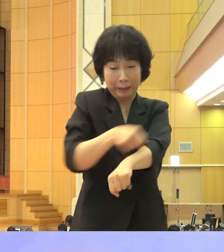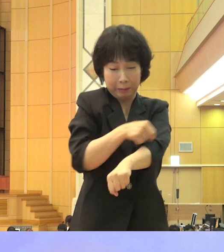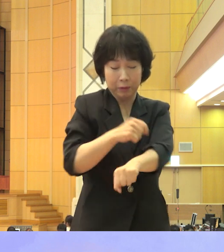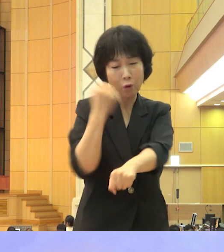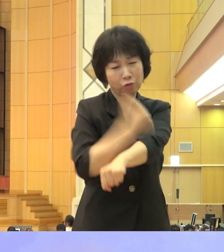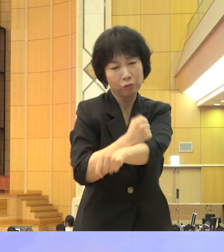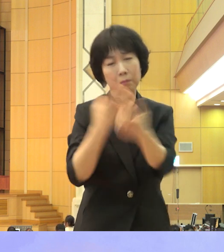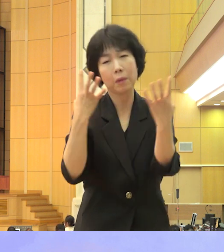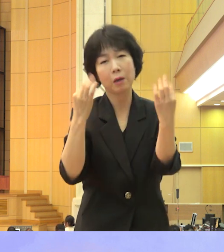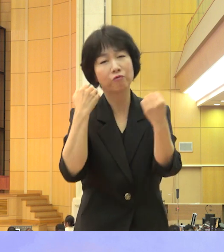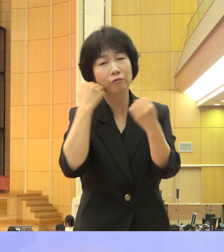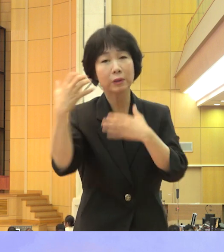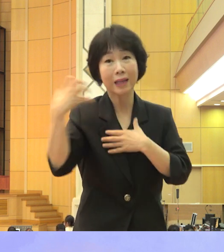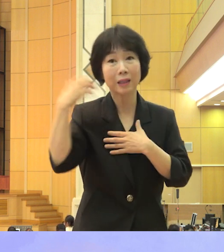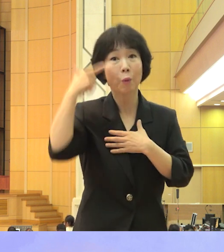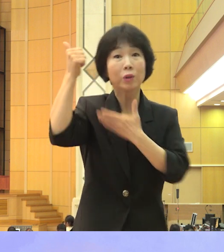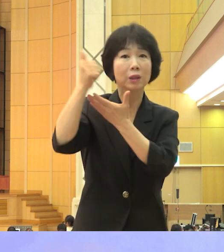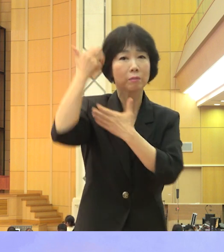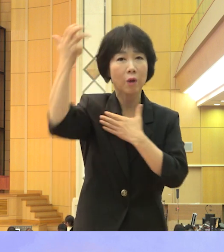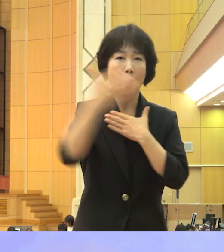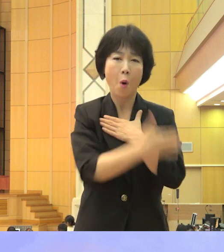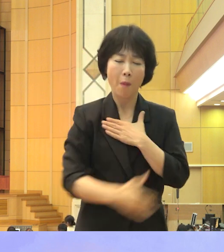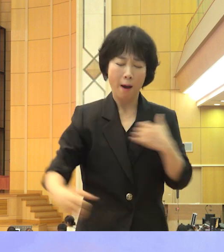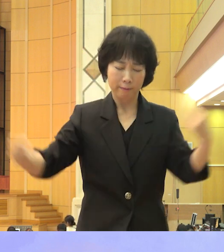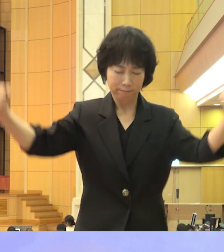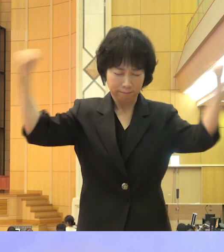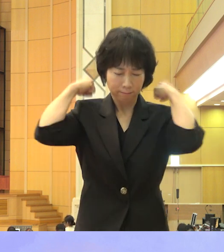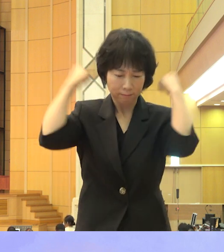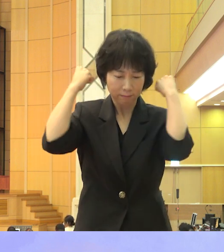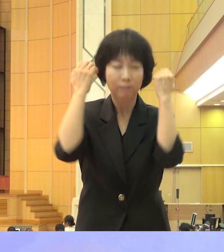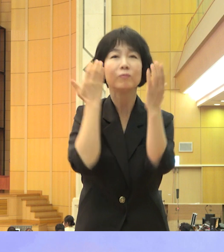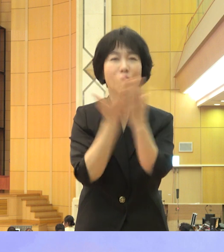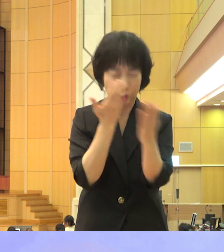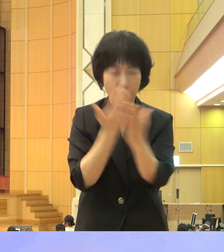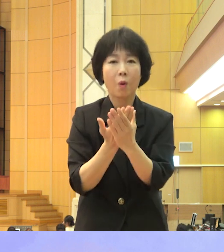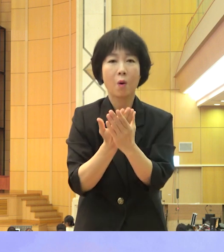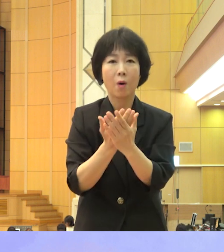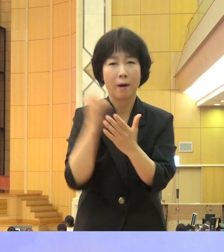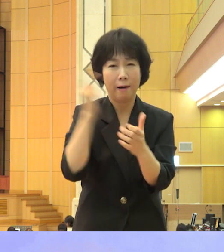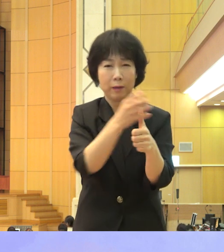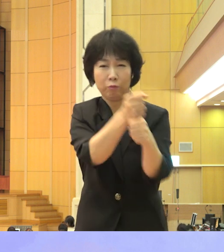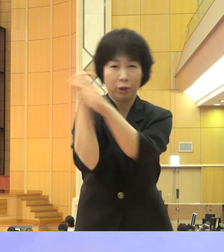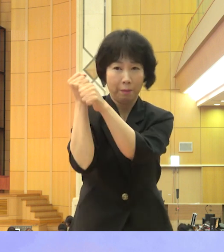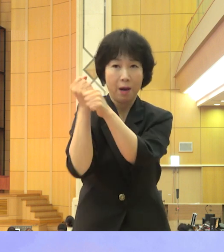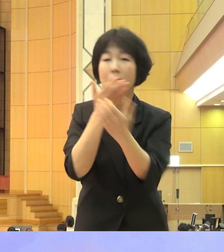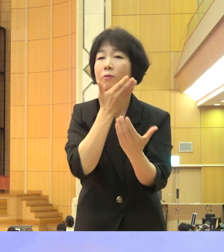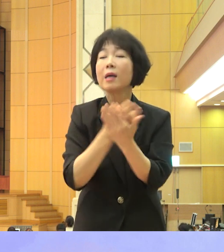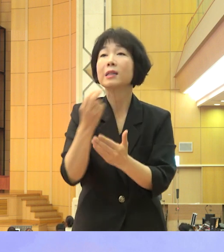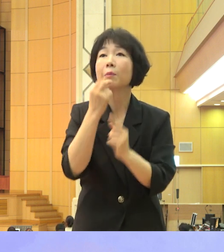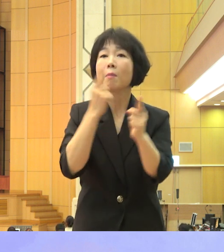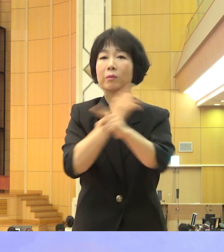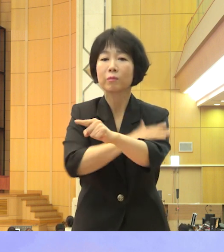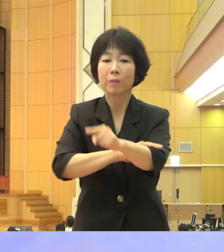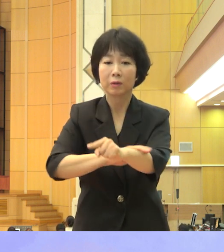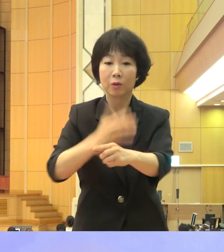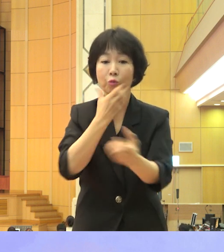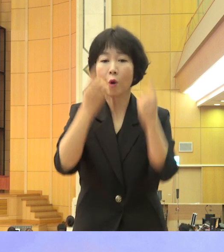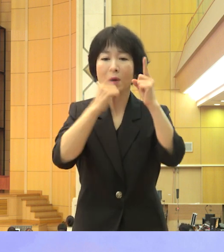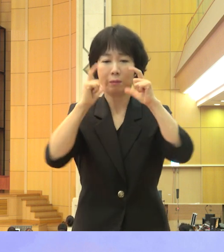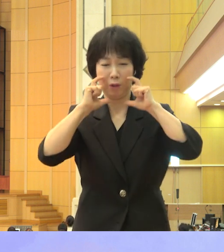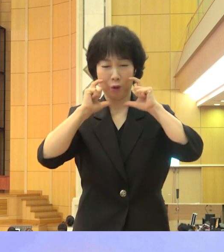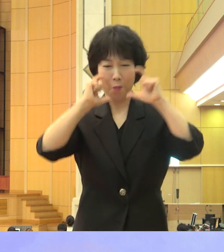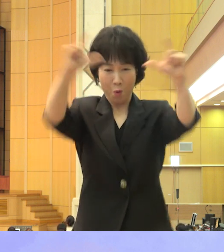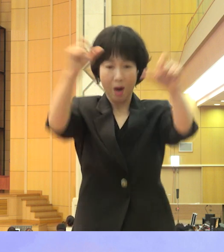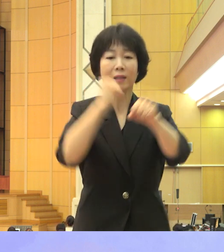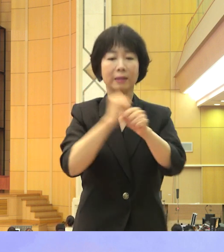해산한 속고를 아끼지 아니하시는 담임 목사님 영권에 강건하게 붙잡아 주시고 성령들을 입혀 주셔서 귀한 생의 말씀과 축복의 말씀,